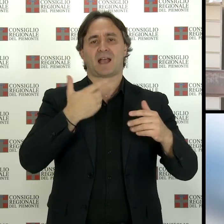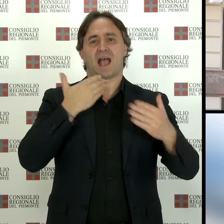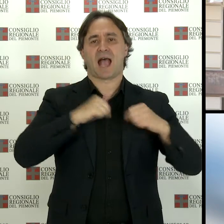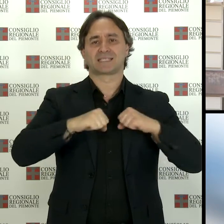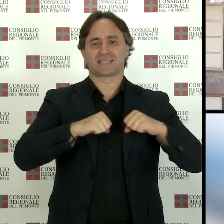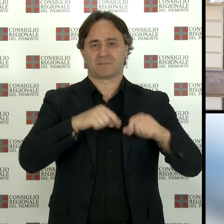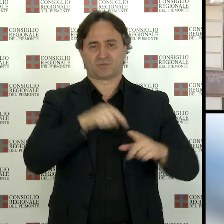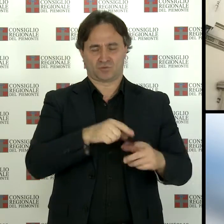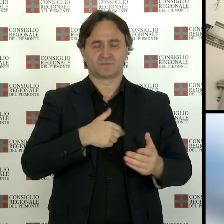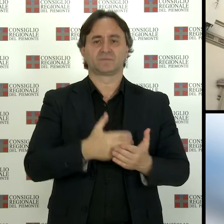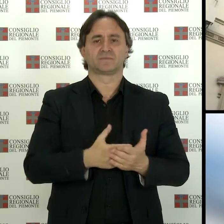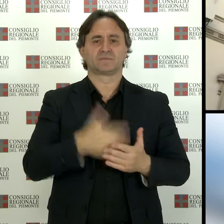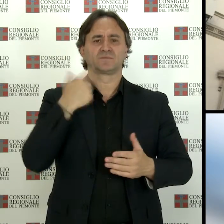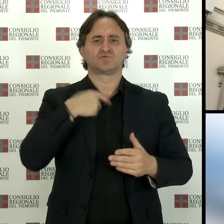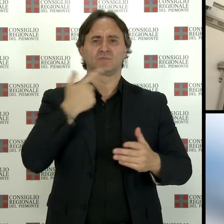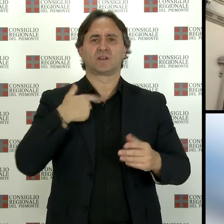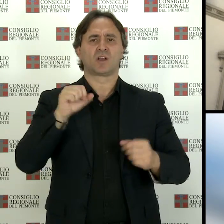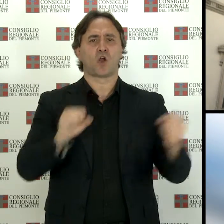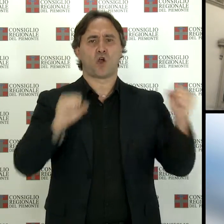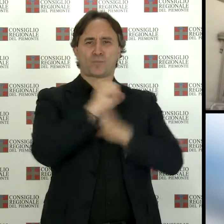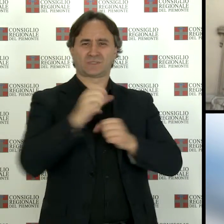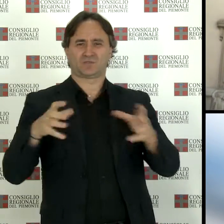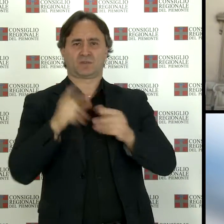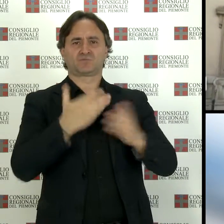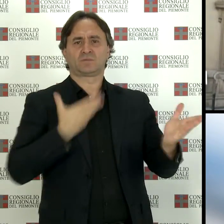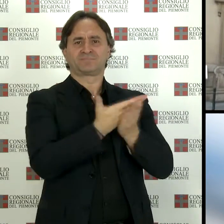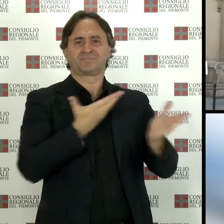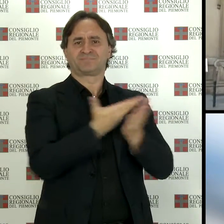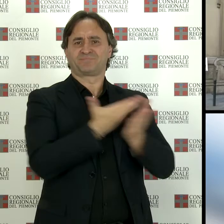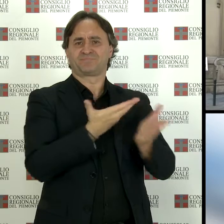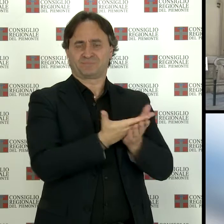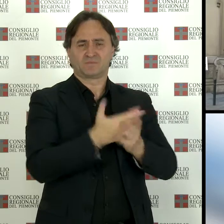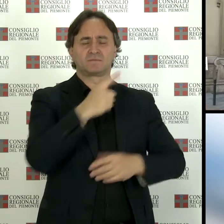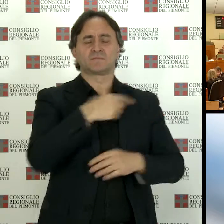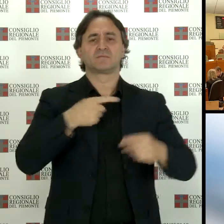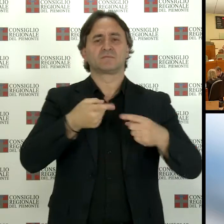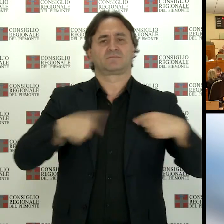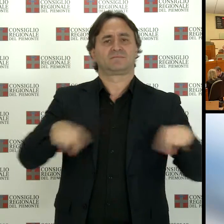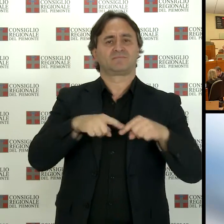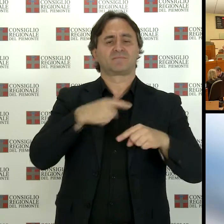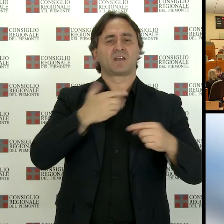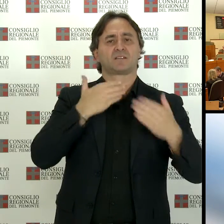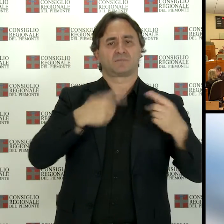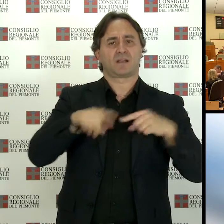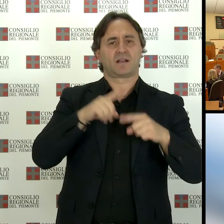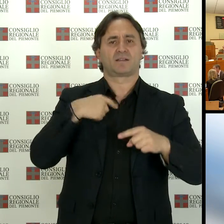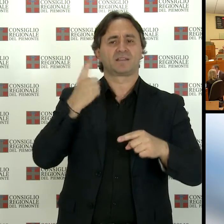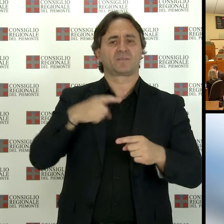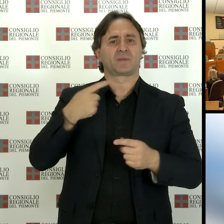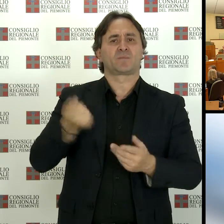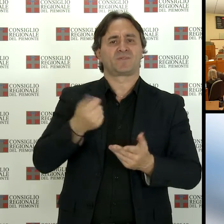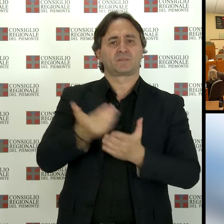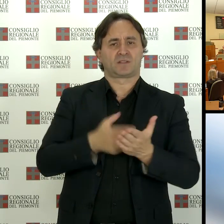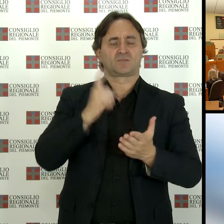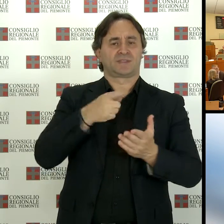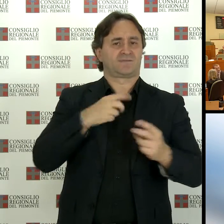atto dell'alto numero di emendamenti presentati dalle opposizioni, la Giunta regionale ha deciso di richiamare in aula il provvedimento. Si ripartirà